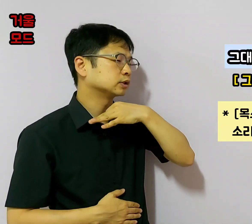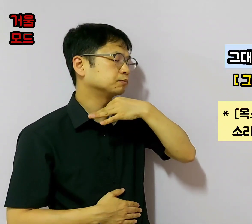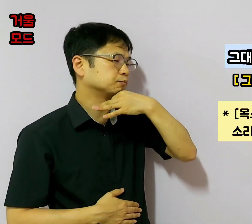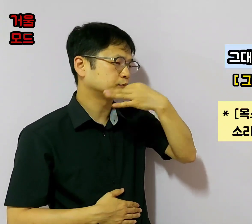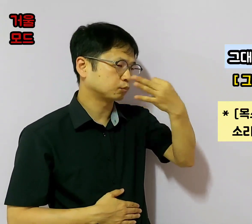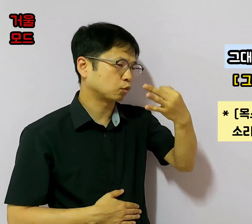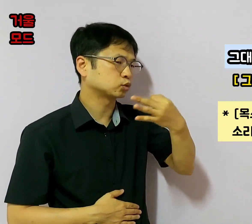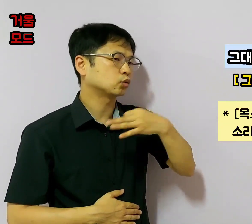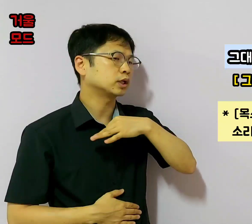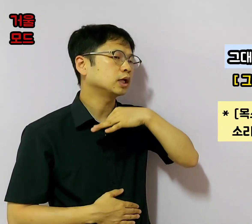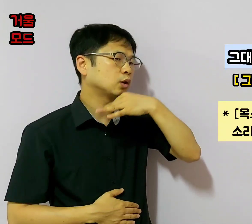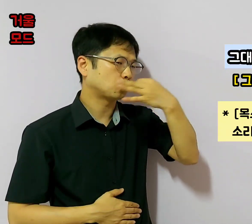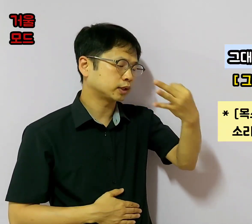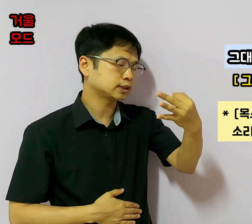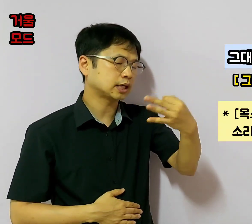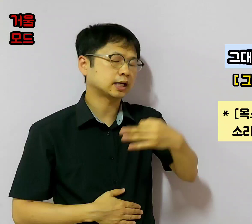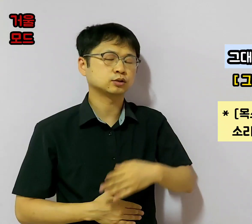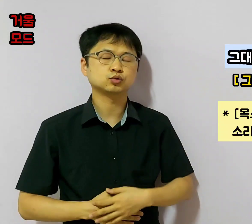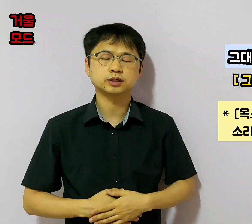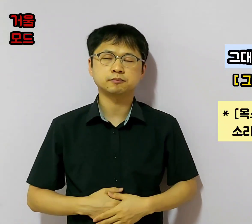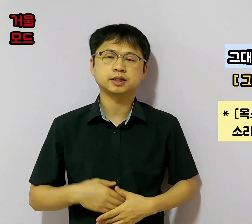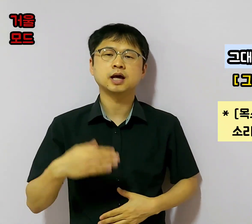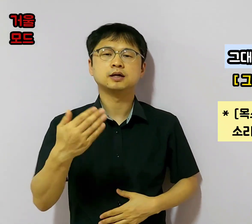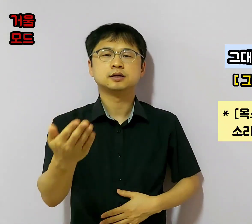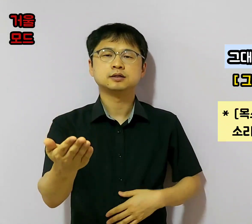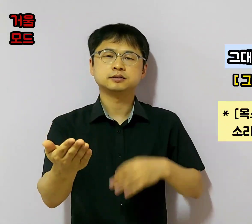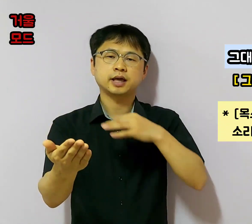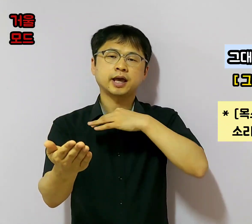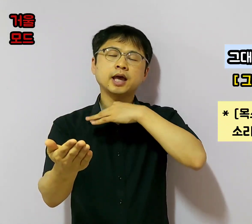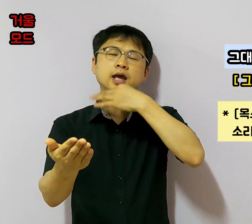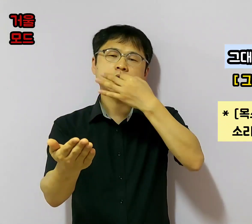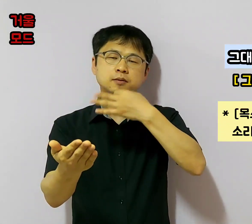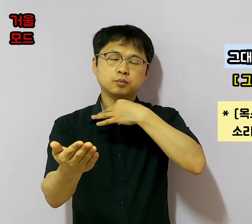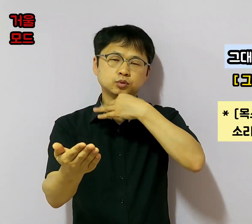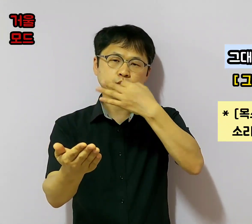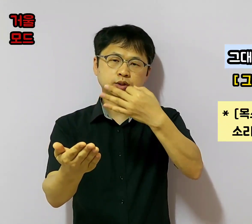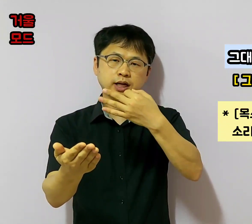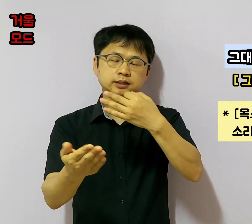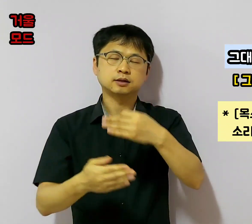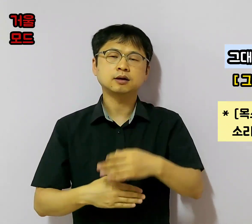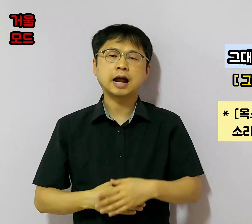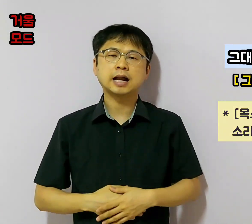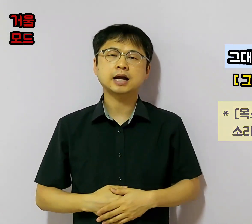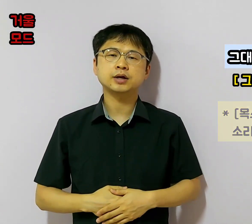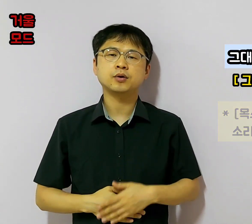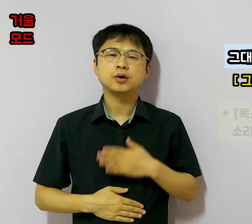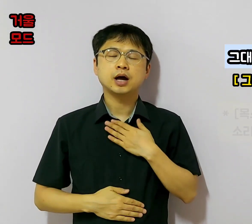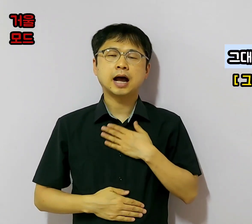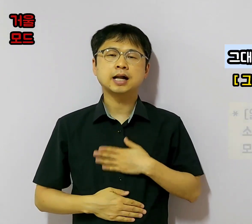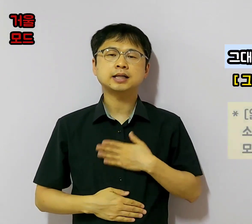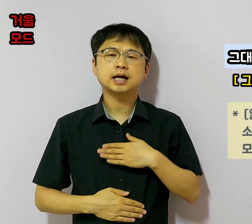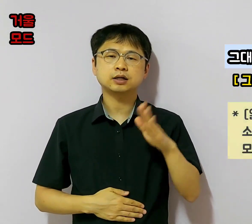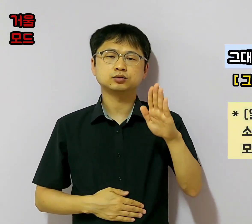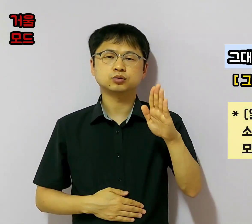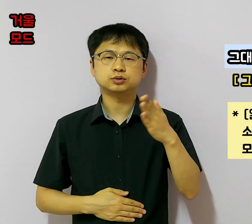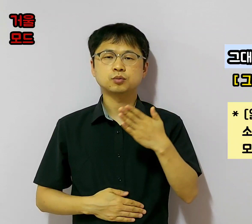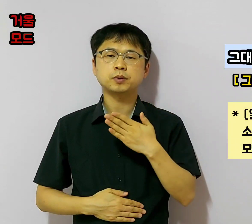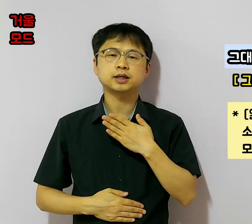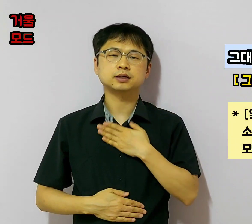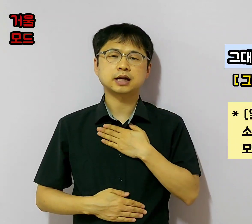모습 목소리 외치다 라는 소가 됩니다. 그대 목소리라는 걸 알까요? 알다 라는 소는 손바닥을